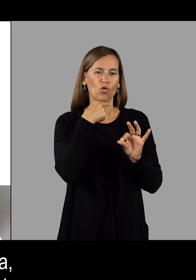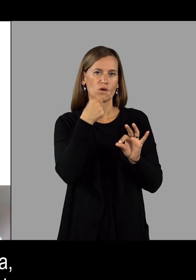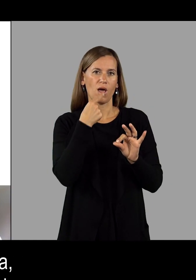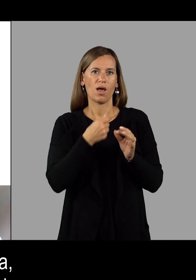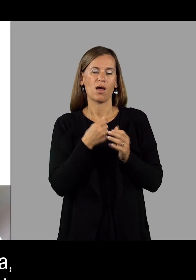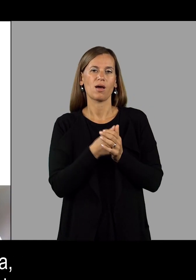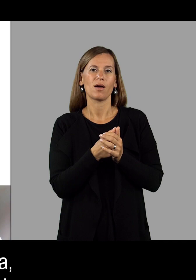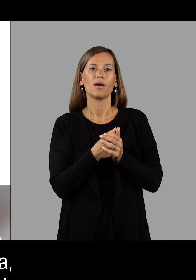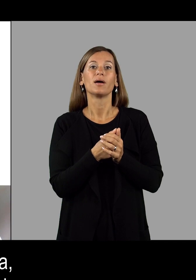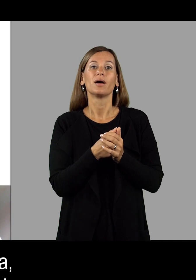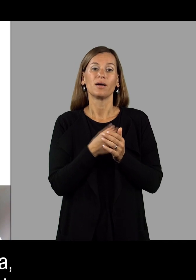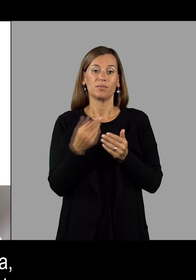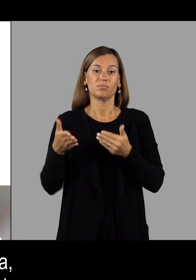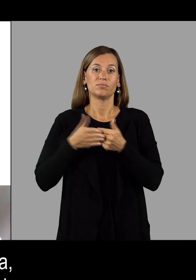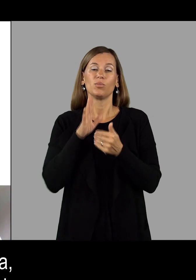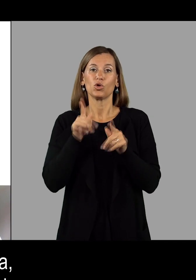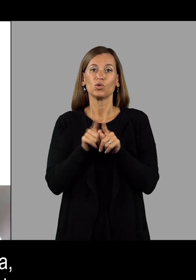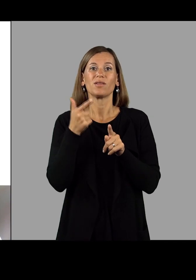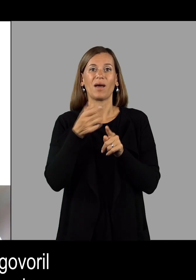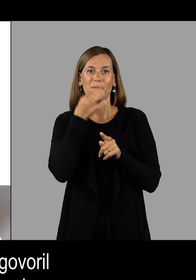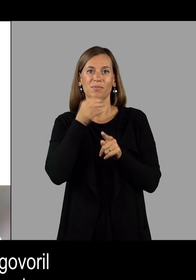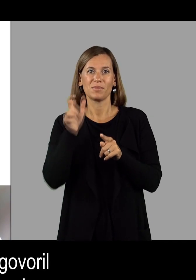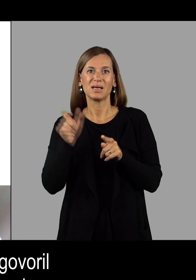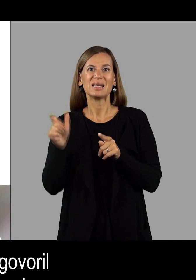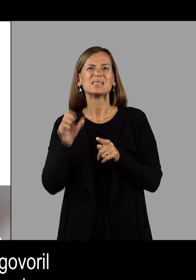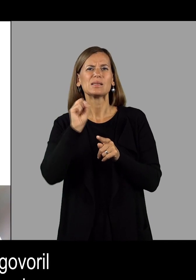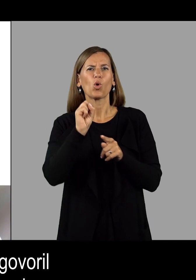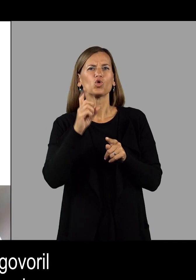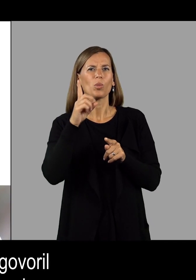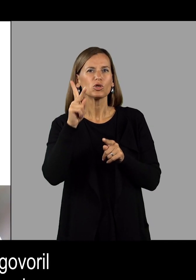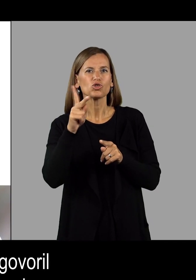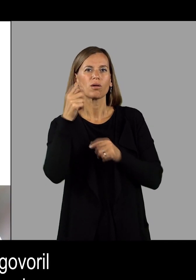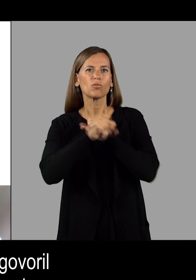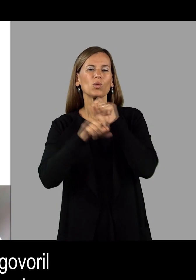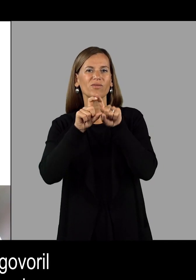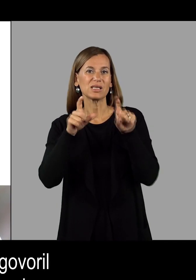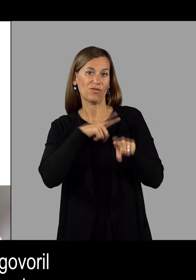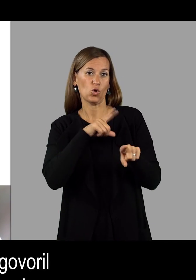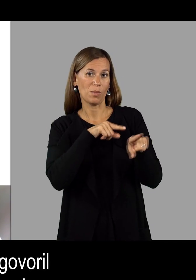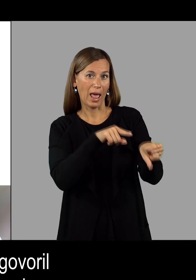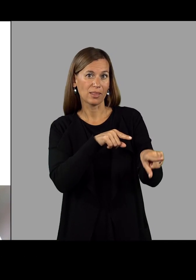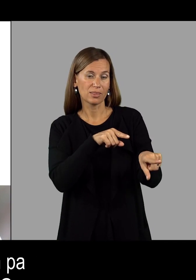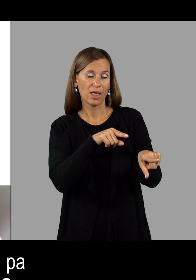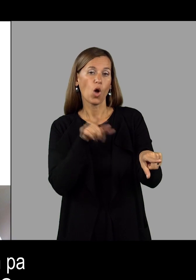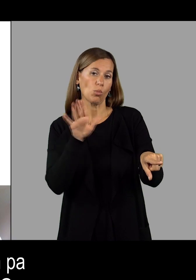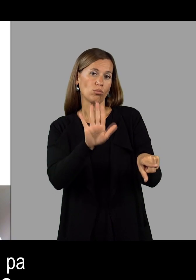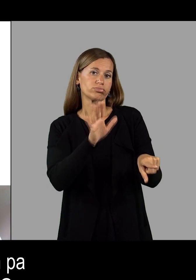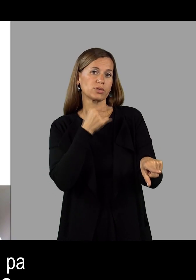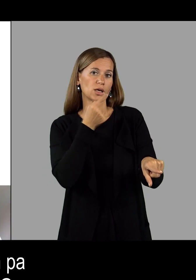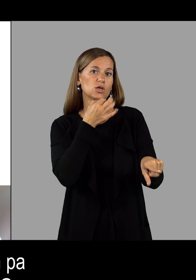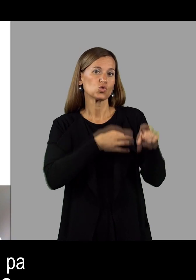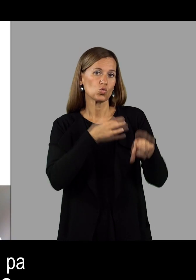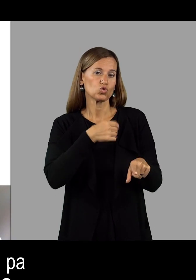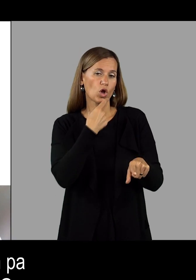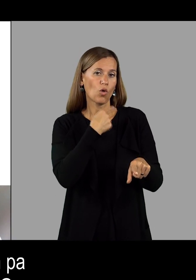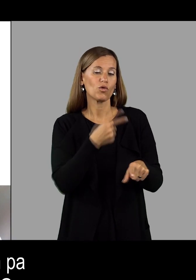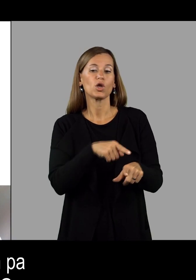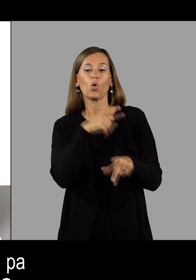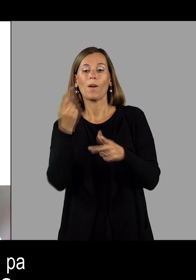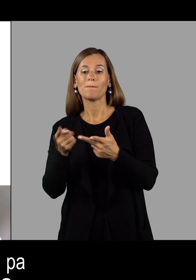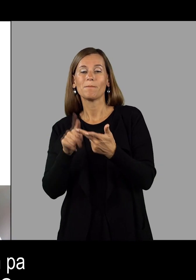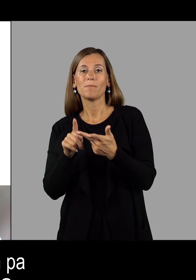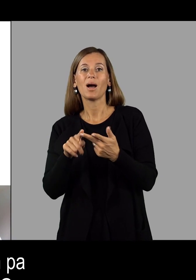pridružila sopredavatelja, profesor Simon Dobrišek iz Univerze v Ljubljani, ki bo govoril o njihovih pogledih na razvoj razpoznavalnega govora,